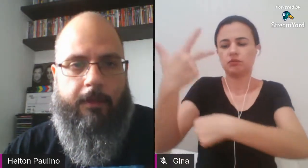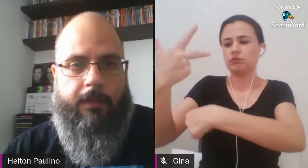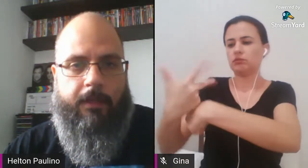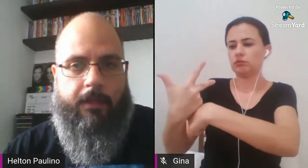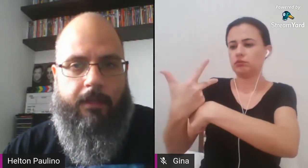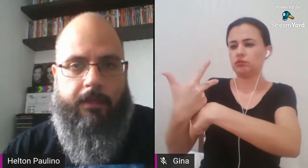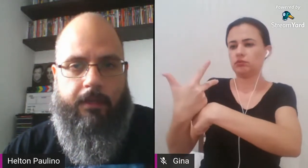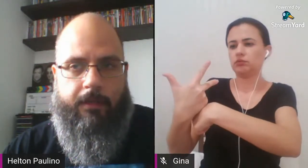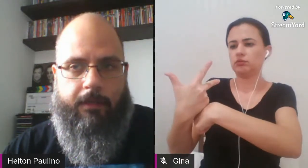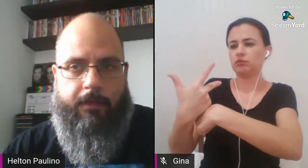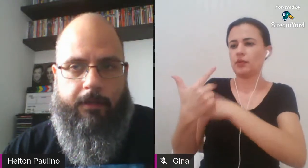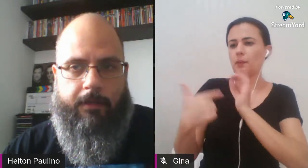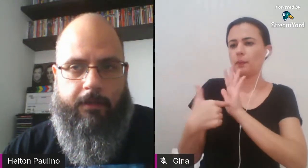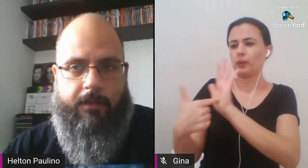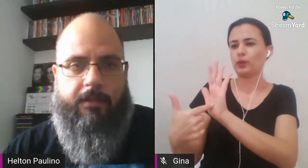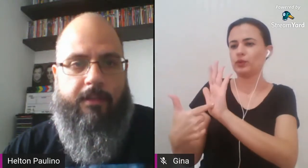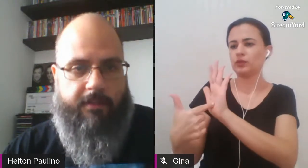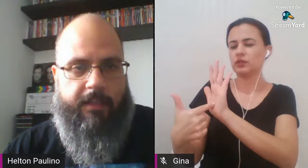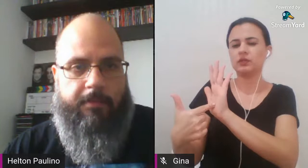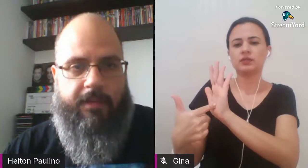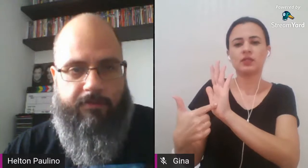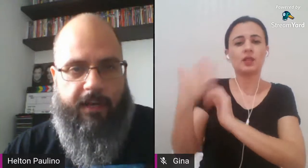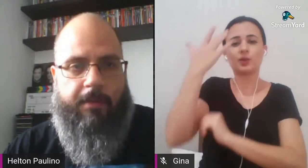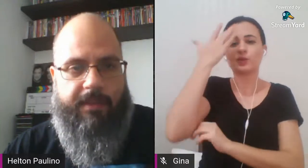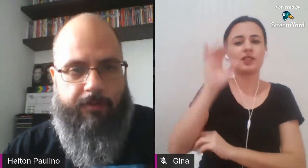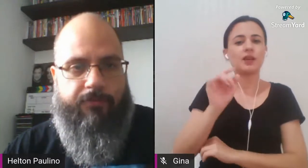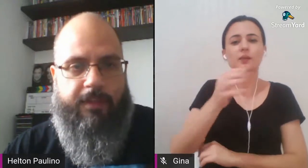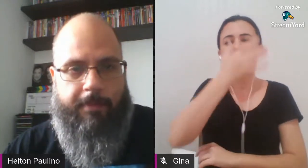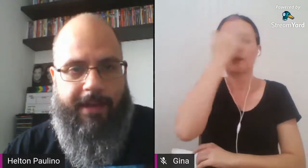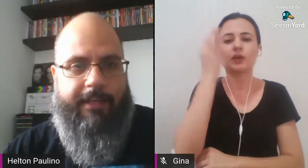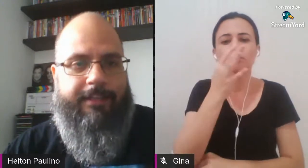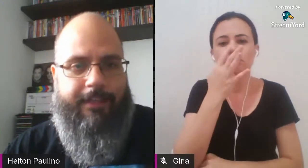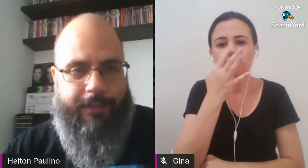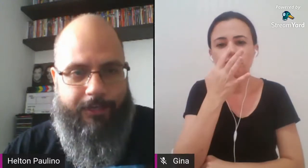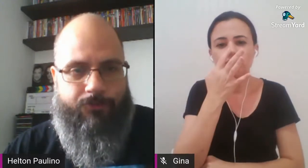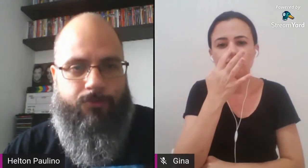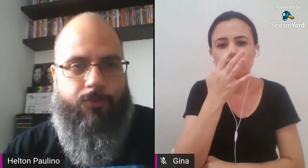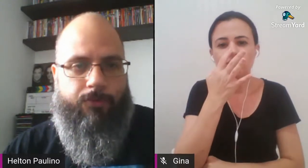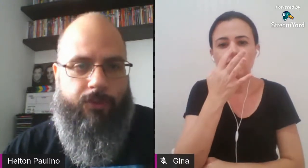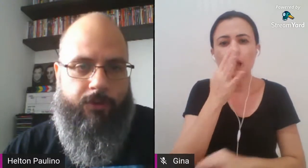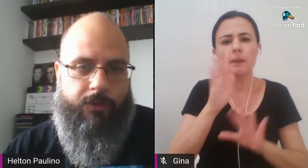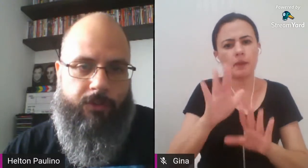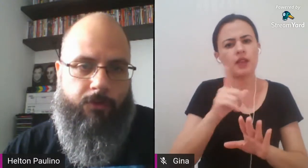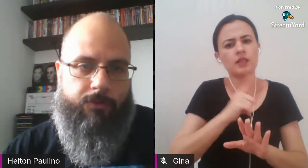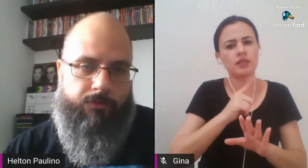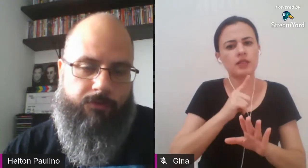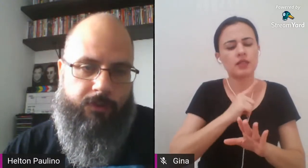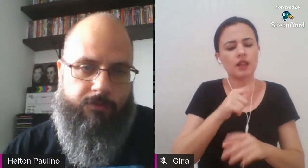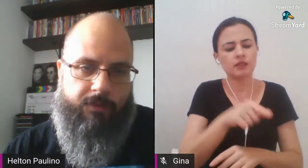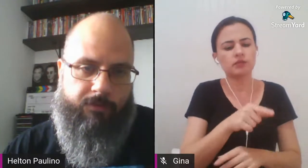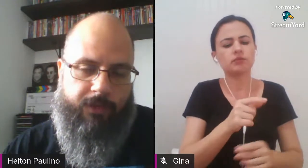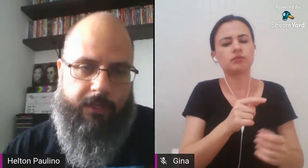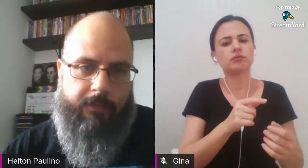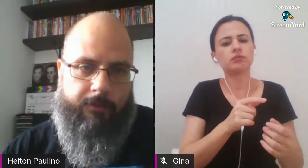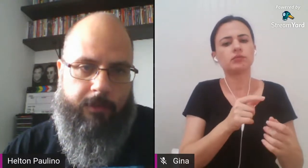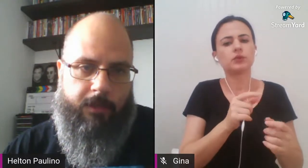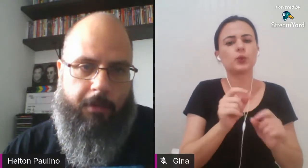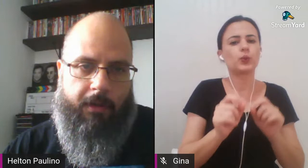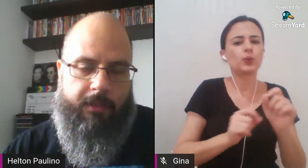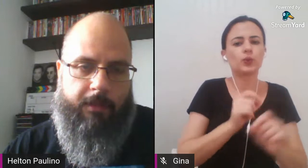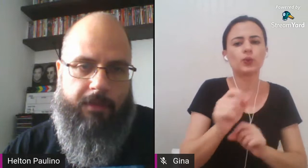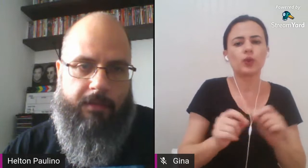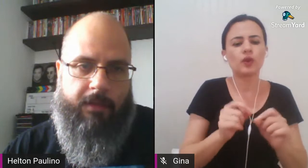uma tela. E de certa maneira você acaba tendo um feedback de texto ou de outros vídeos que vão